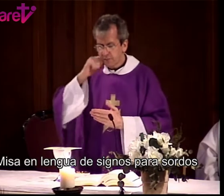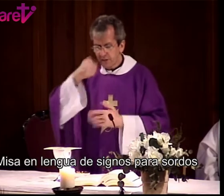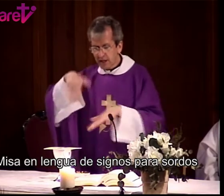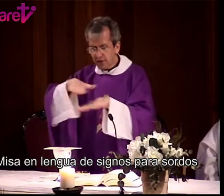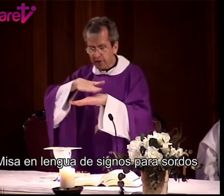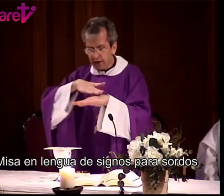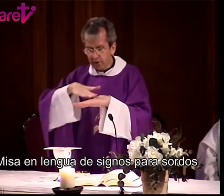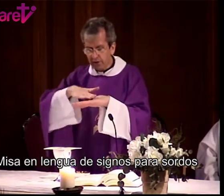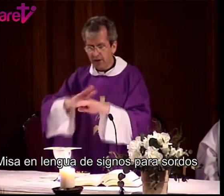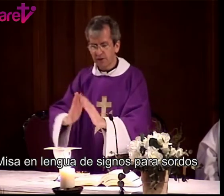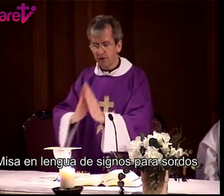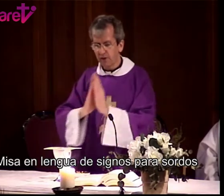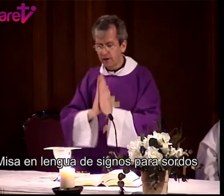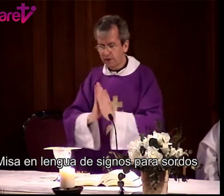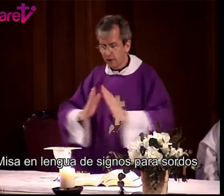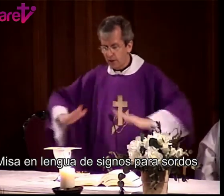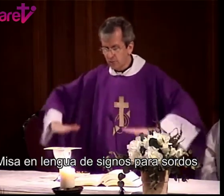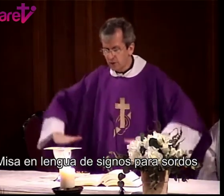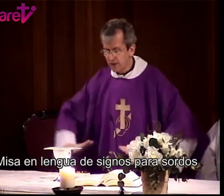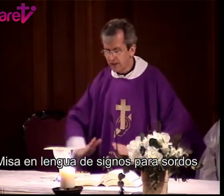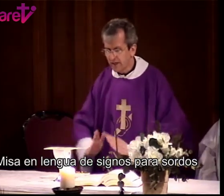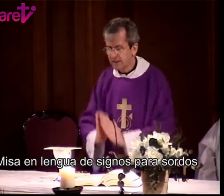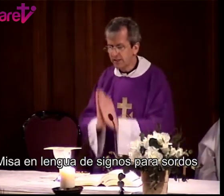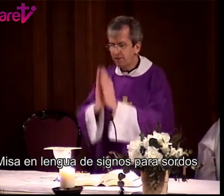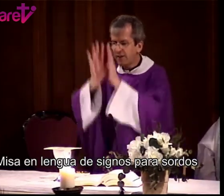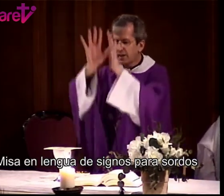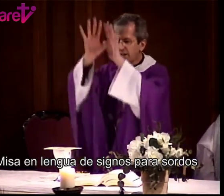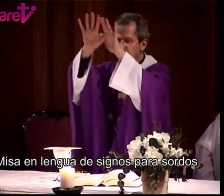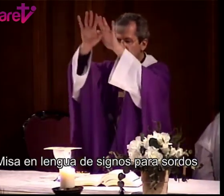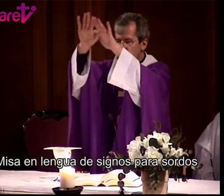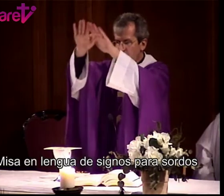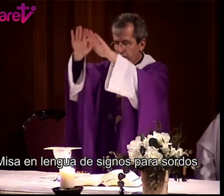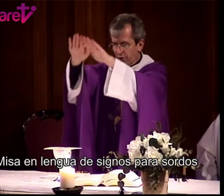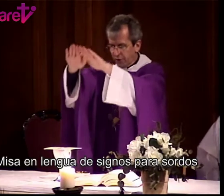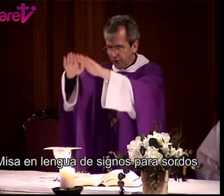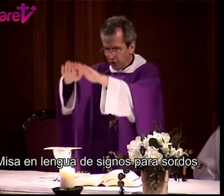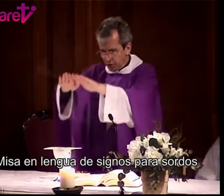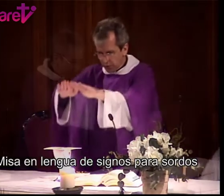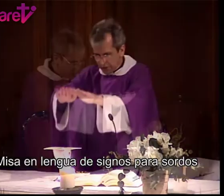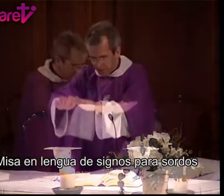misterio de reconciliación, te rogamos que santifiques con el rocío de tu Espíritu